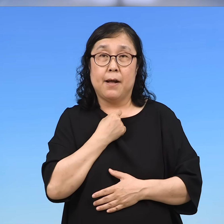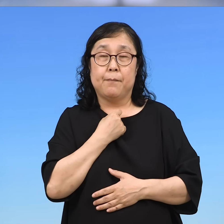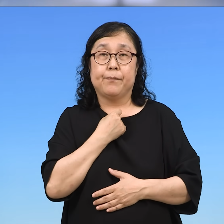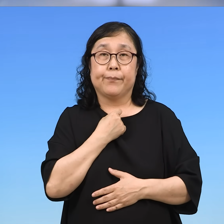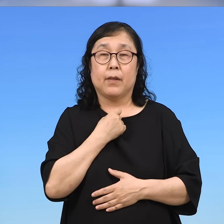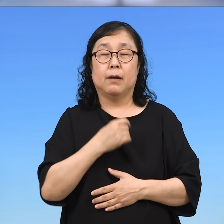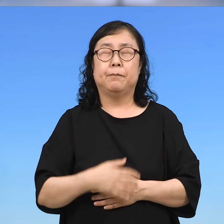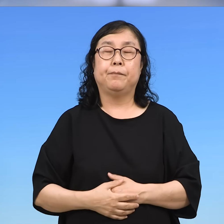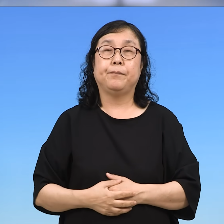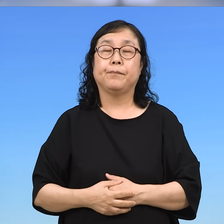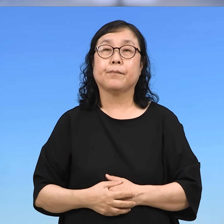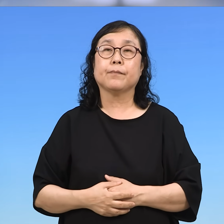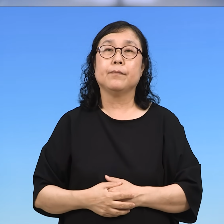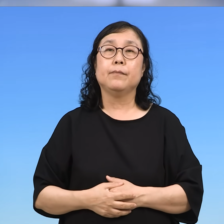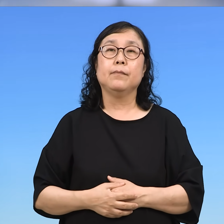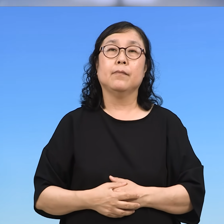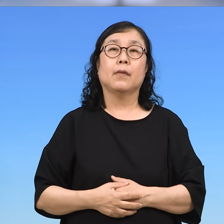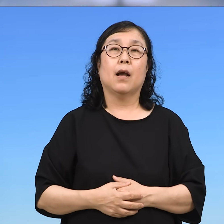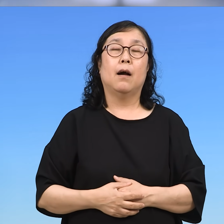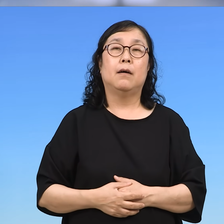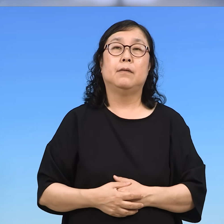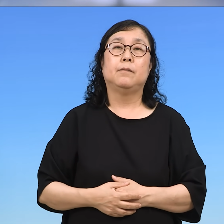달려 있겠지만,